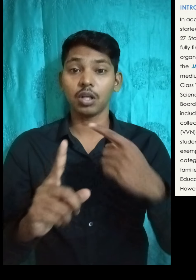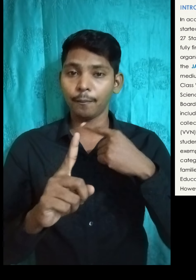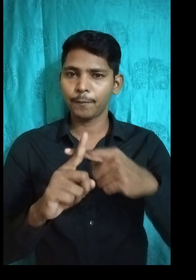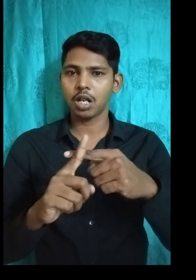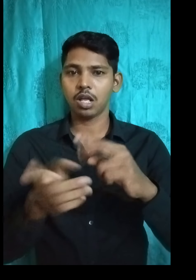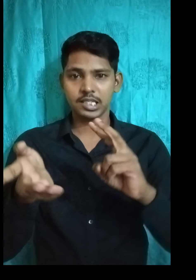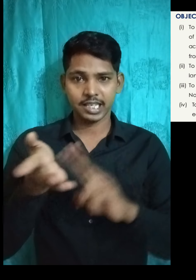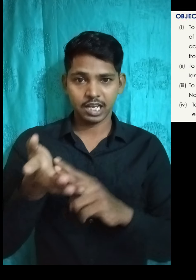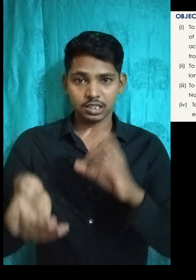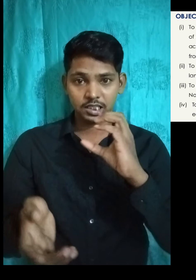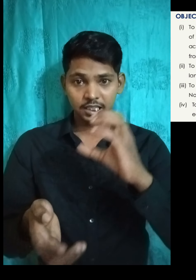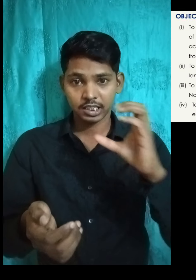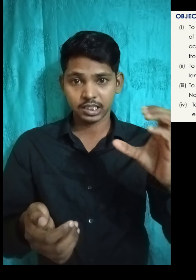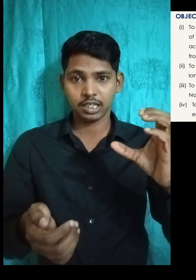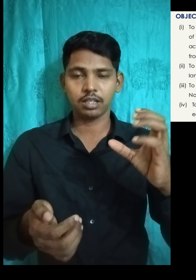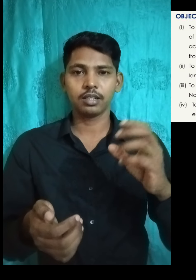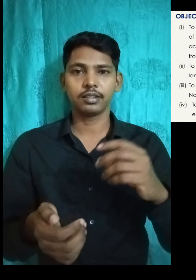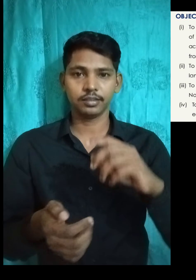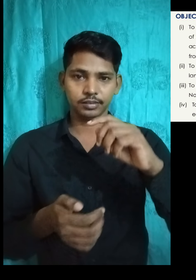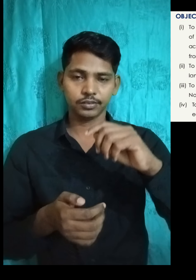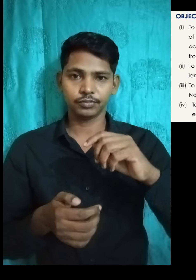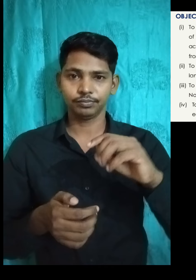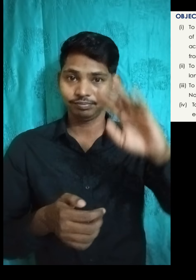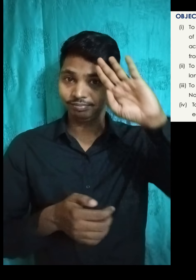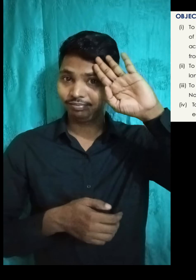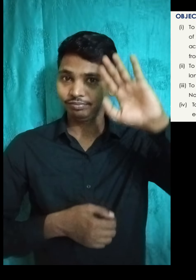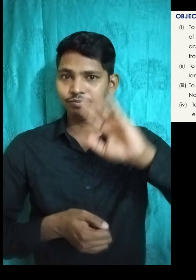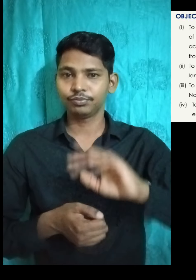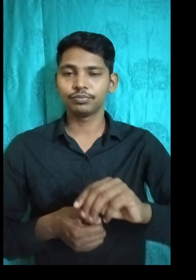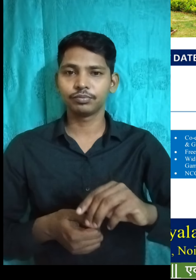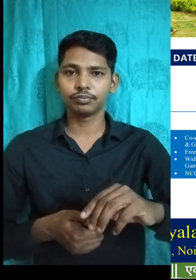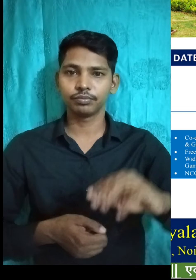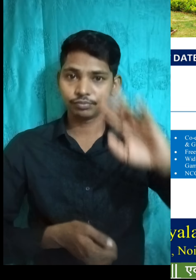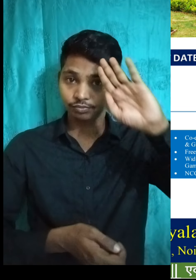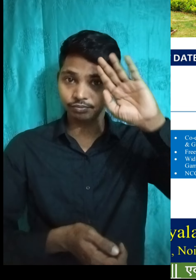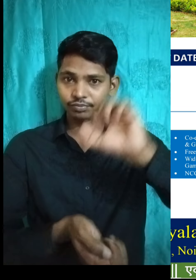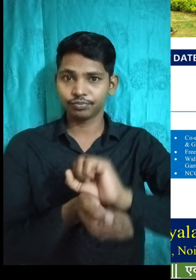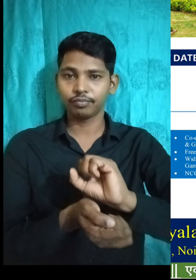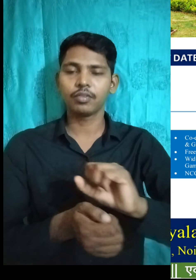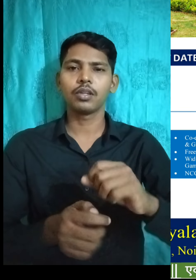एंड गाइड और NSS जैसे बहुत ही प्रतिष्ठित